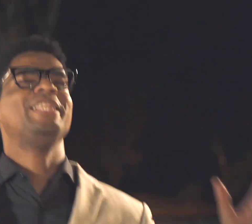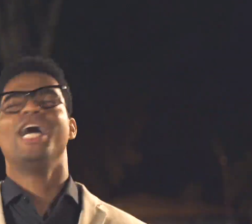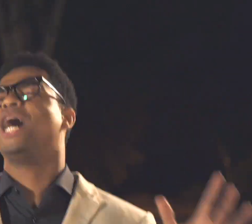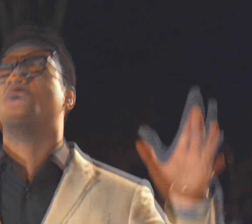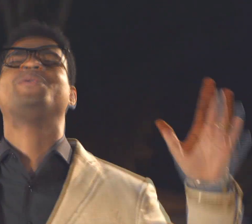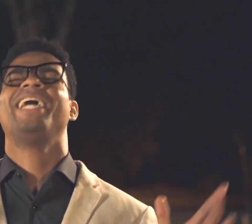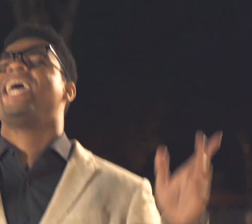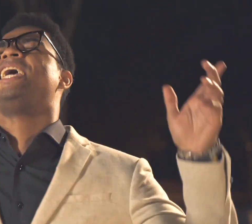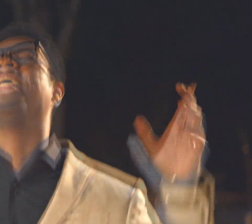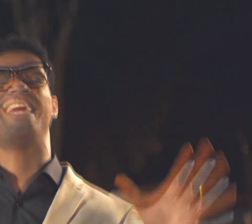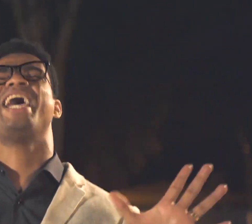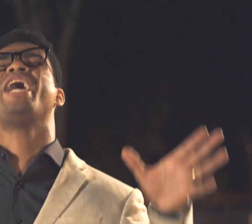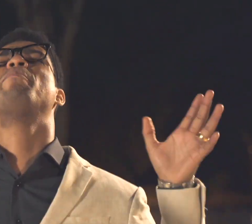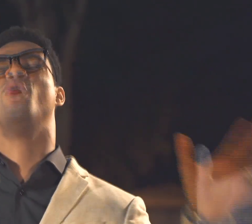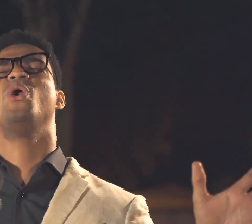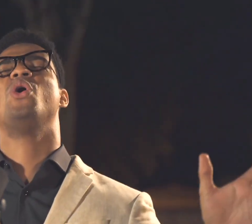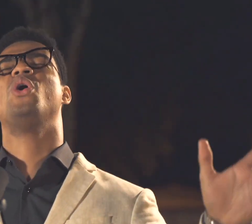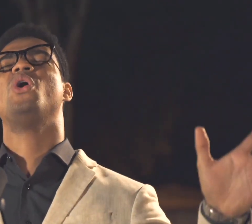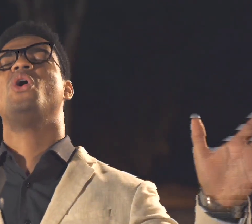que não tem